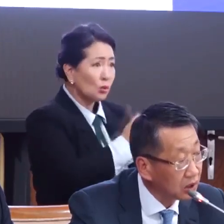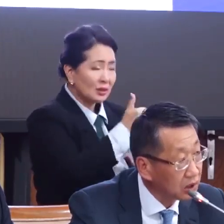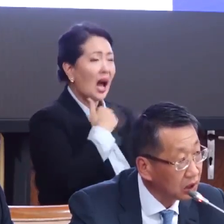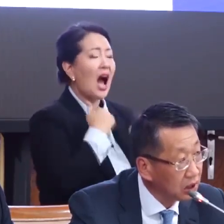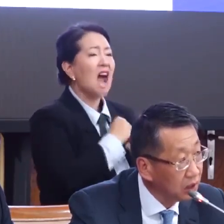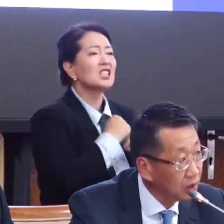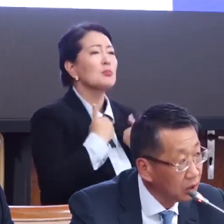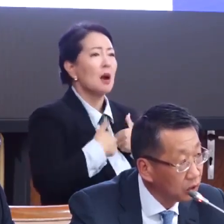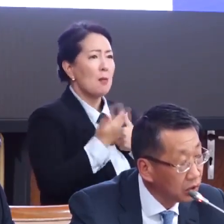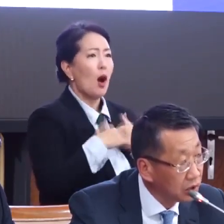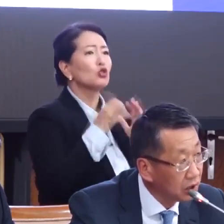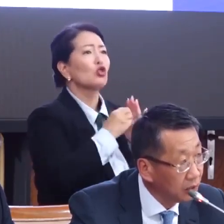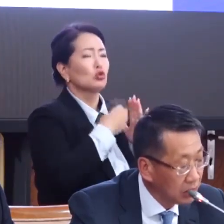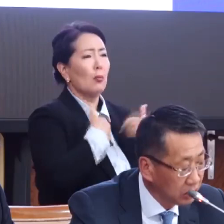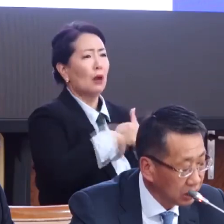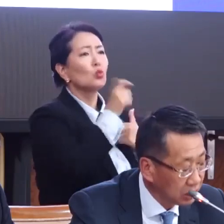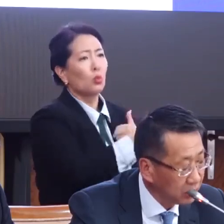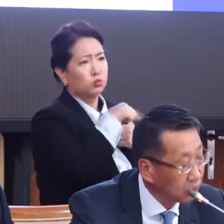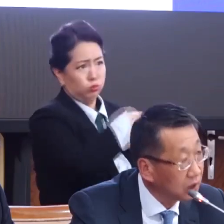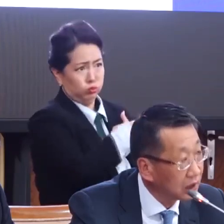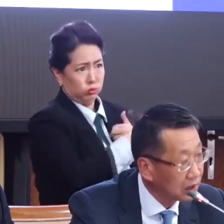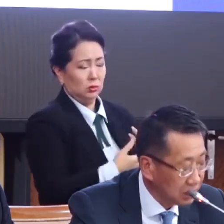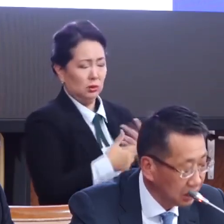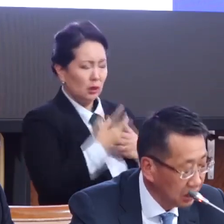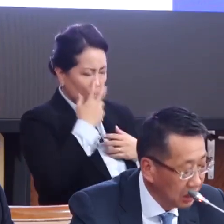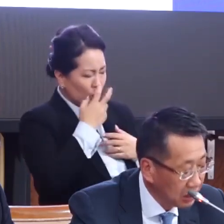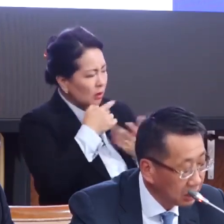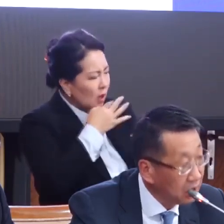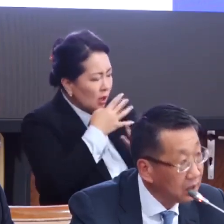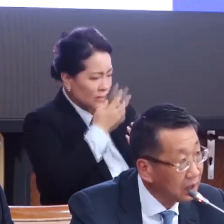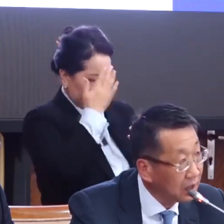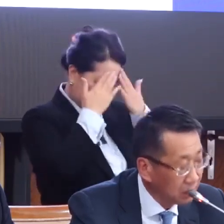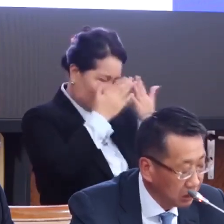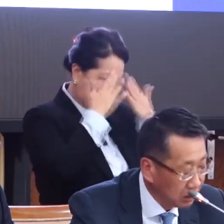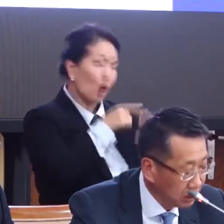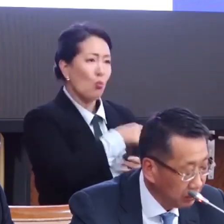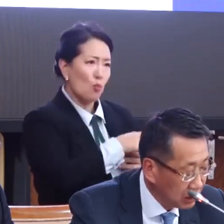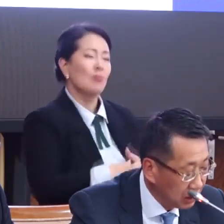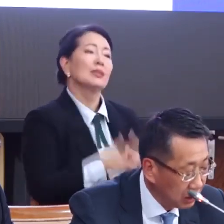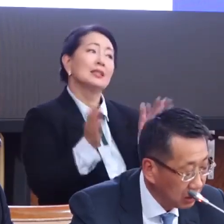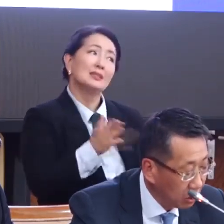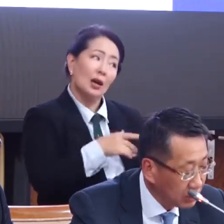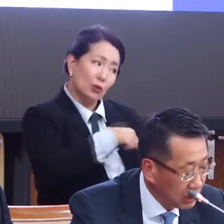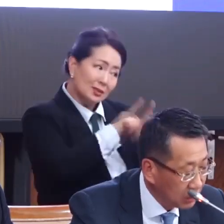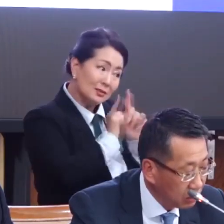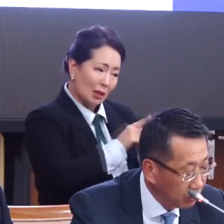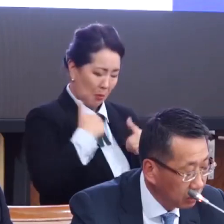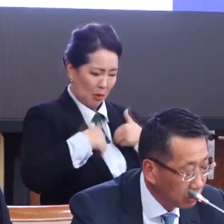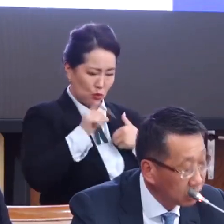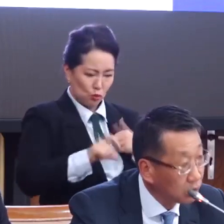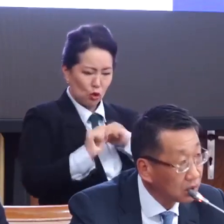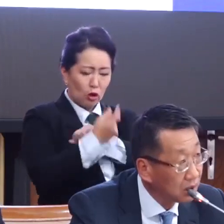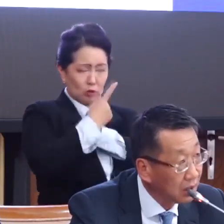ийм зөвшөлтөд ийм хэлцүүд гэж одоо бид туулийг талархаж байгаа. За тэгэхээр энийг дагаад одоо энэ багшийн хомсдлын асуудал Монгол улсад